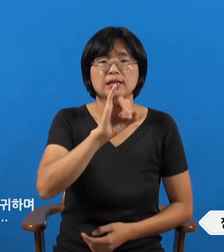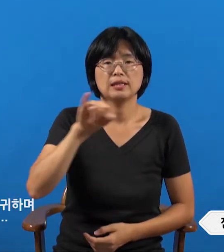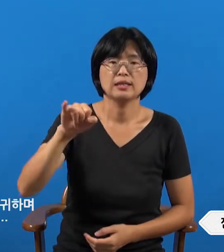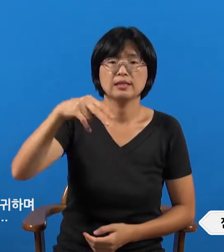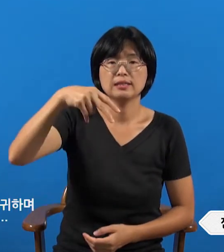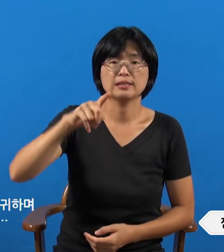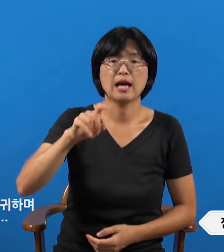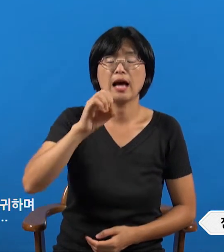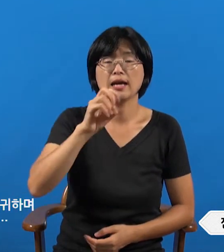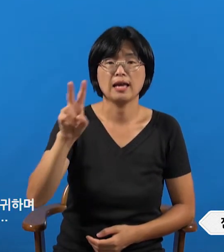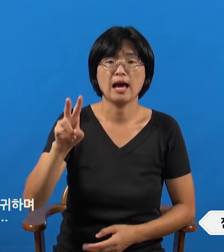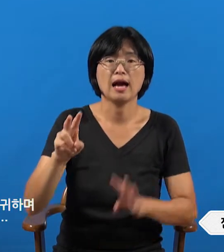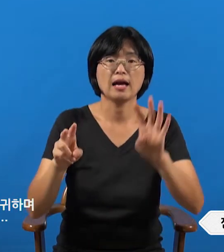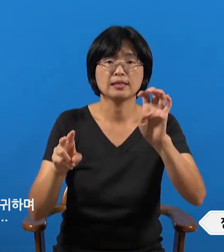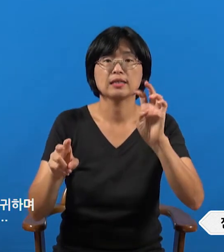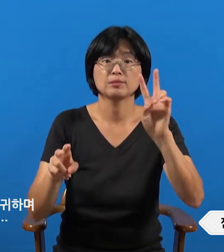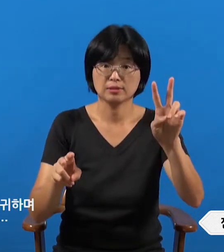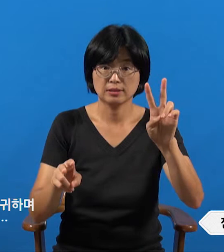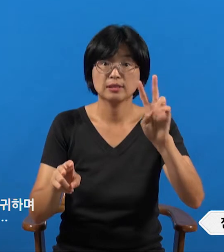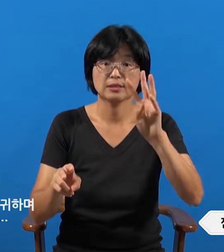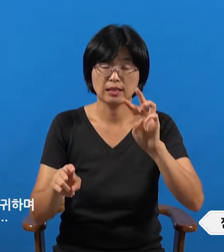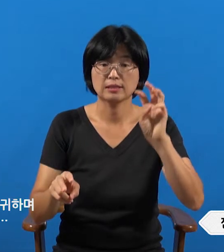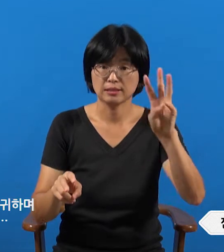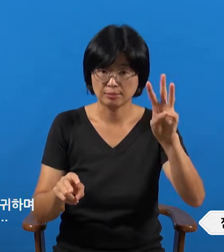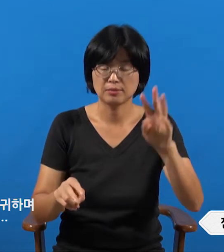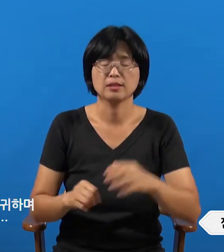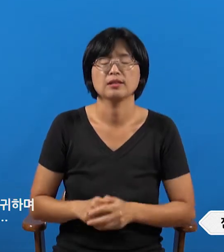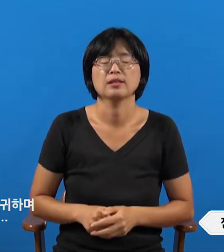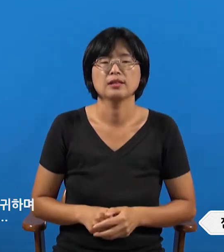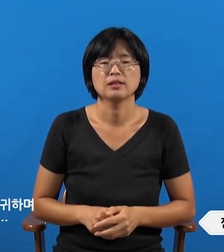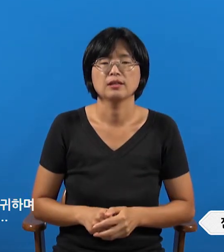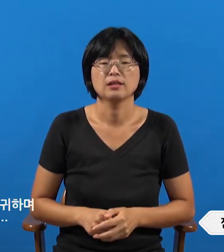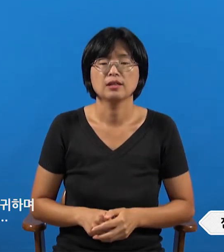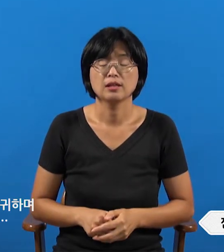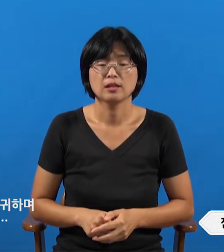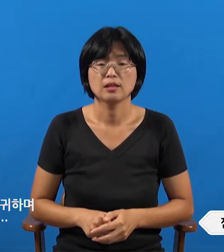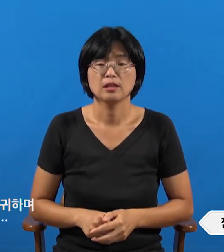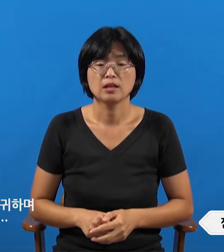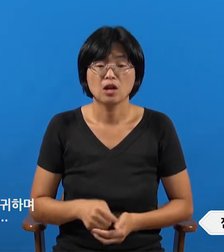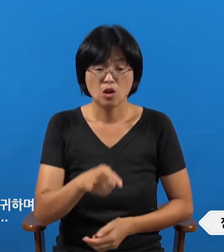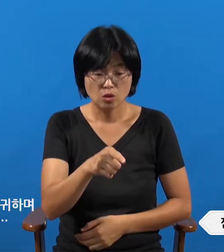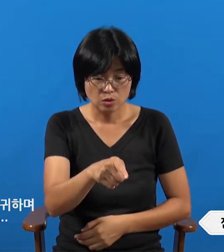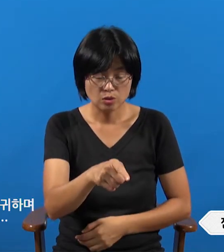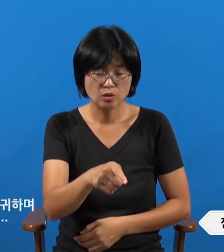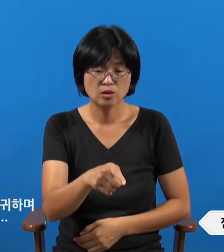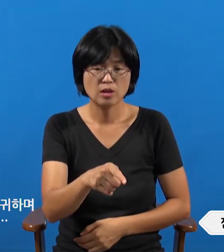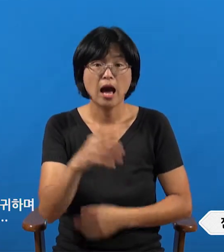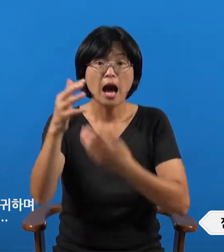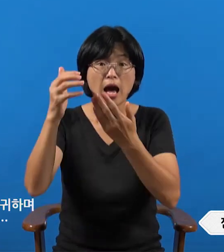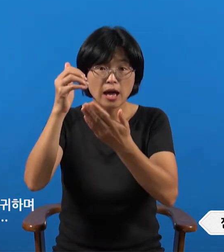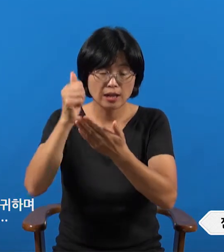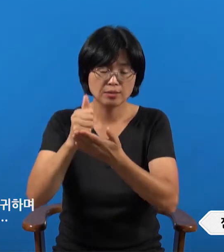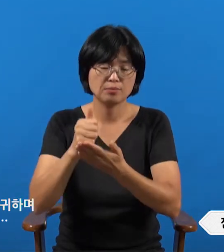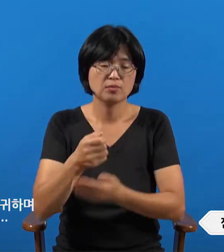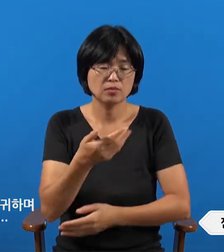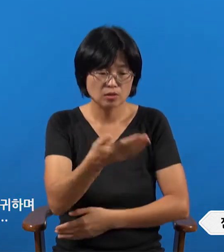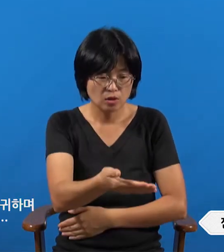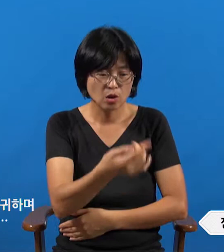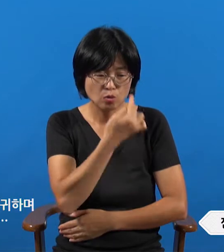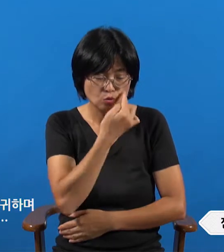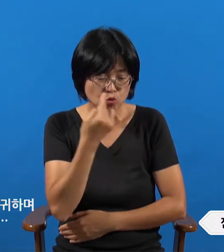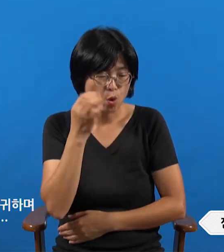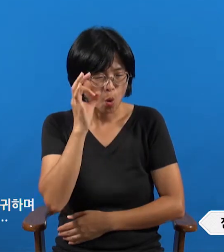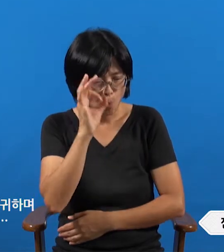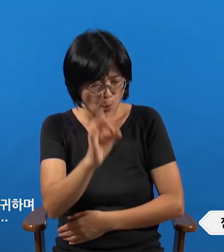4절입니다. 내가 내 눈에 보배롭고 존귀하며 내가 너를 사랑하였음지요.